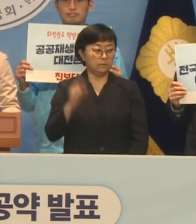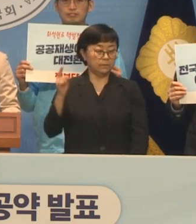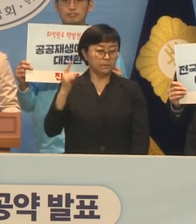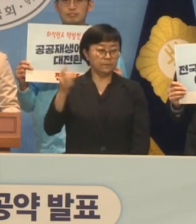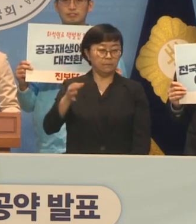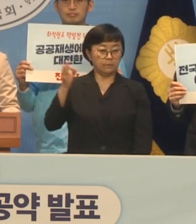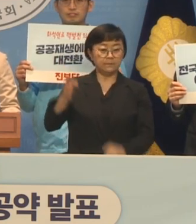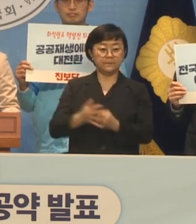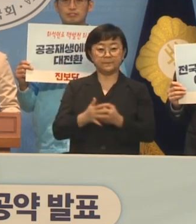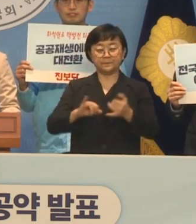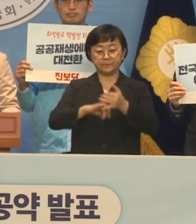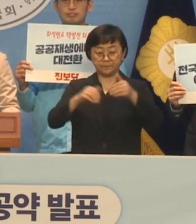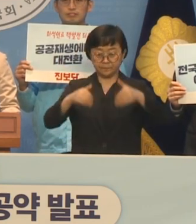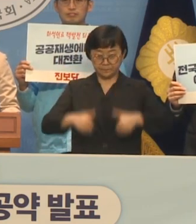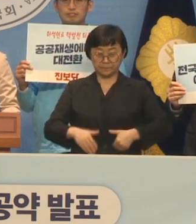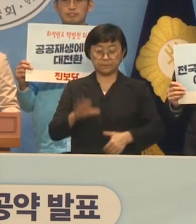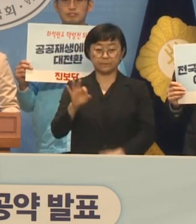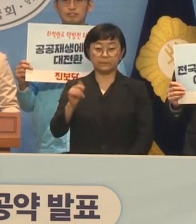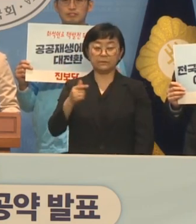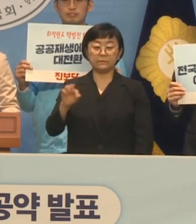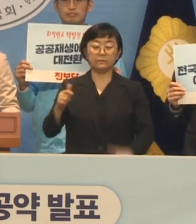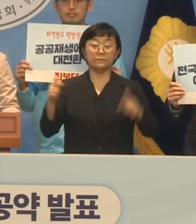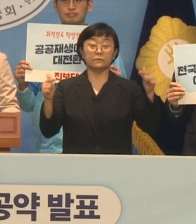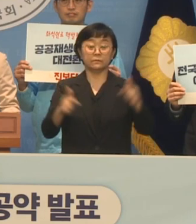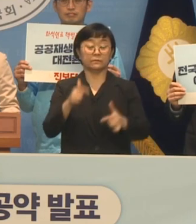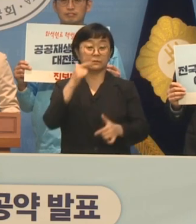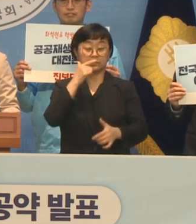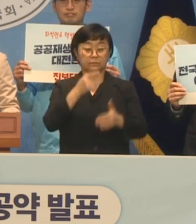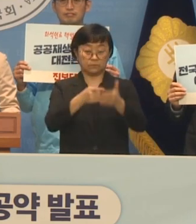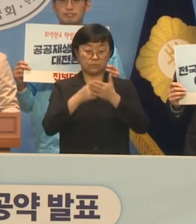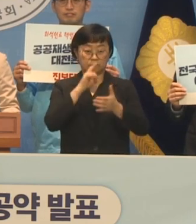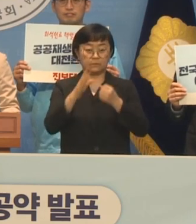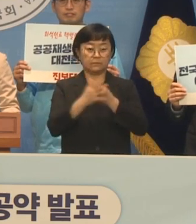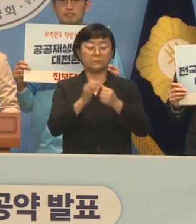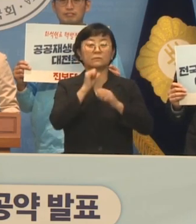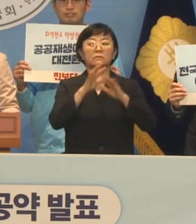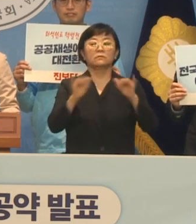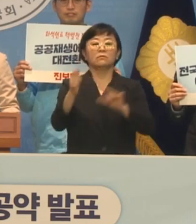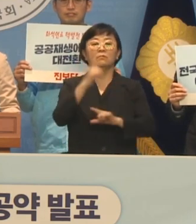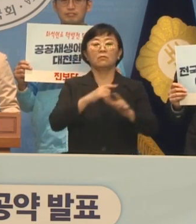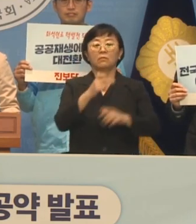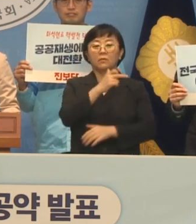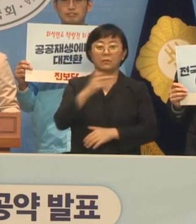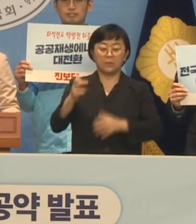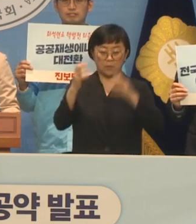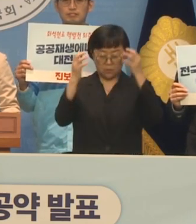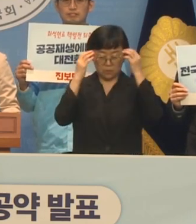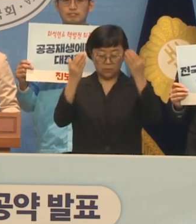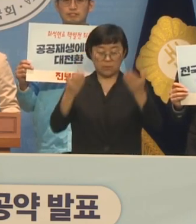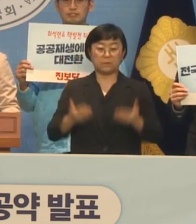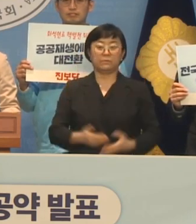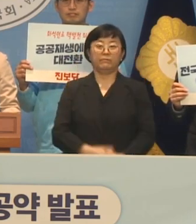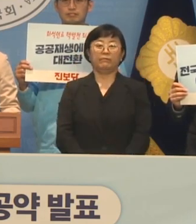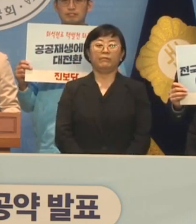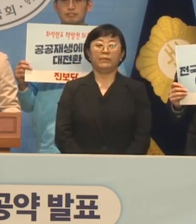올려도 필수 에너지는 줄일 수 없고 그만큼 서민들은 더 큰 고통을